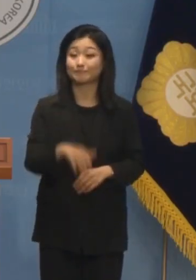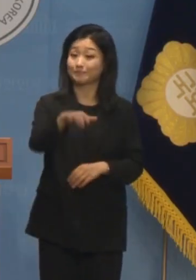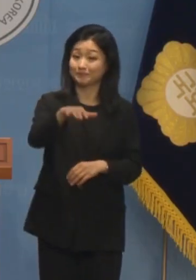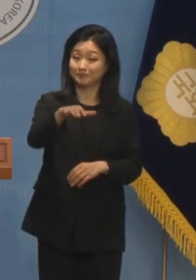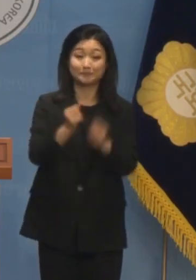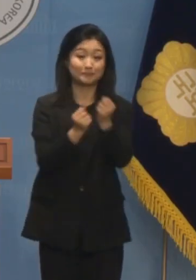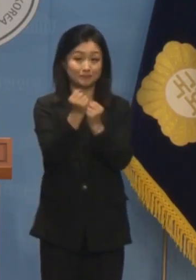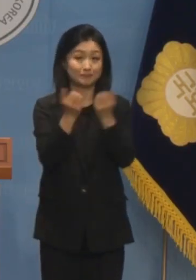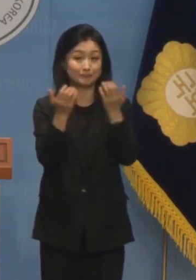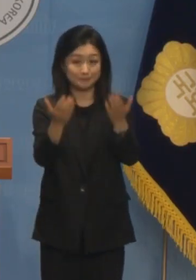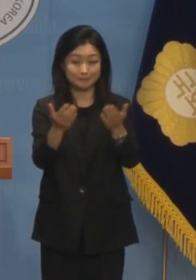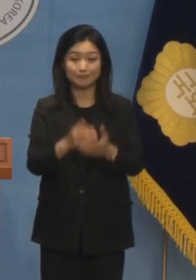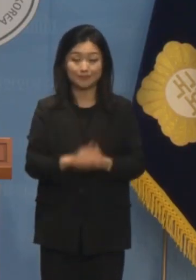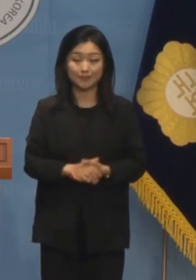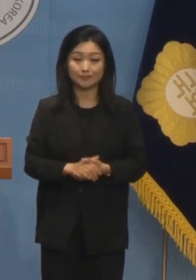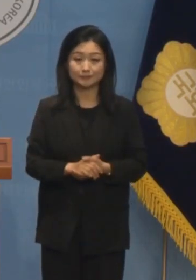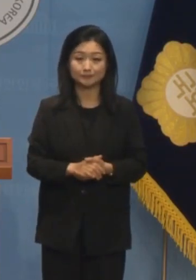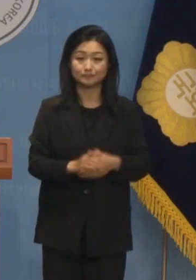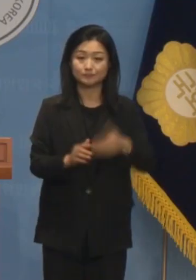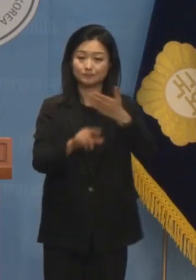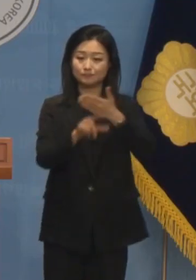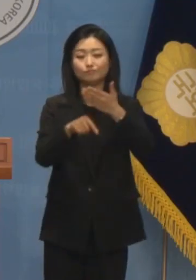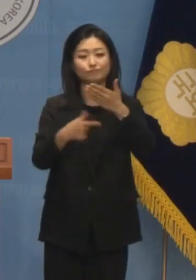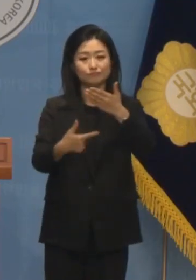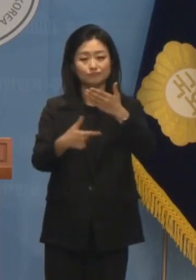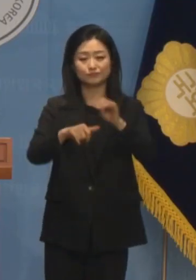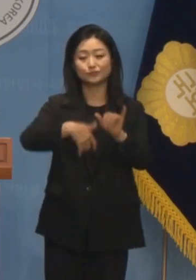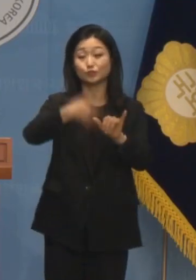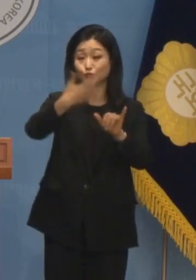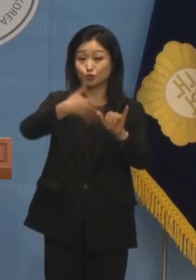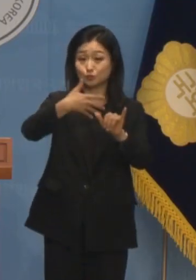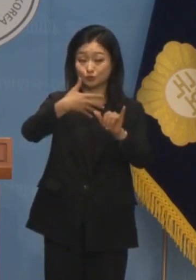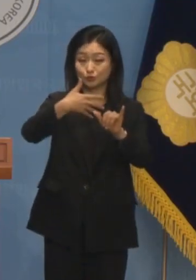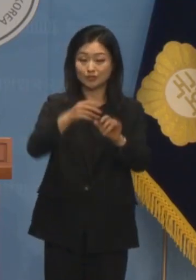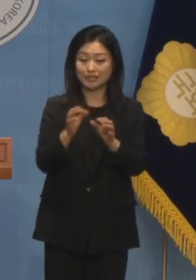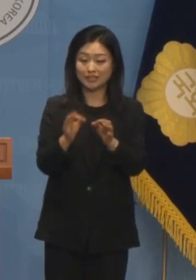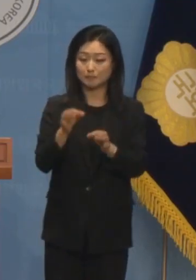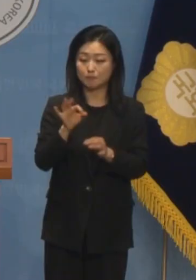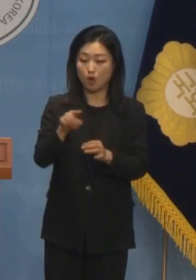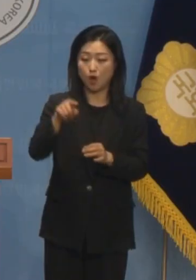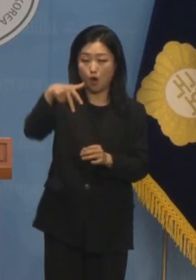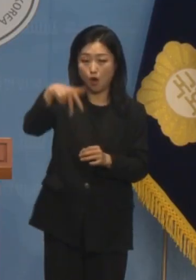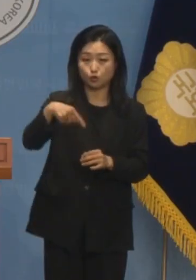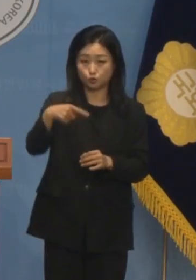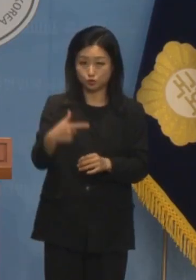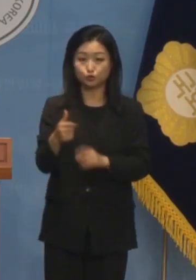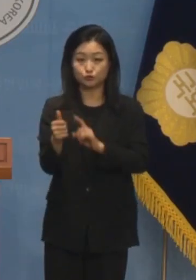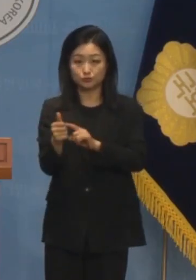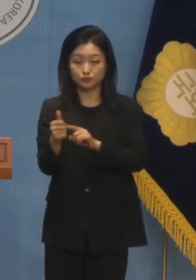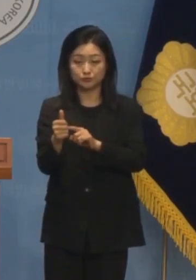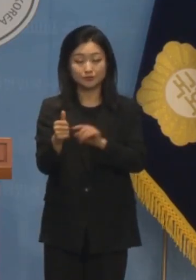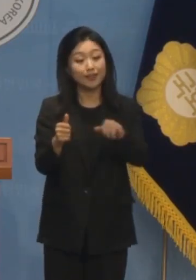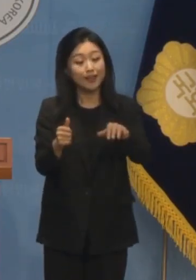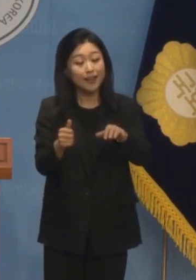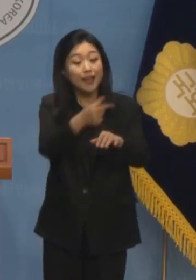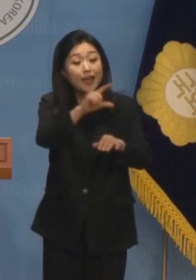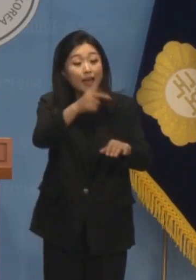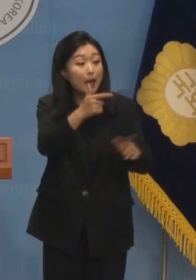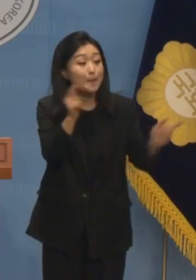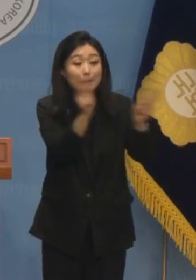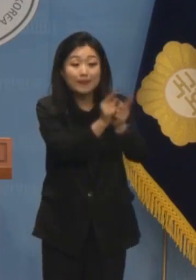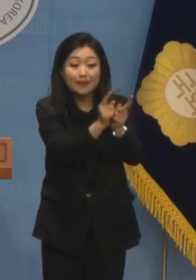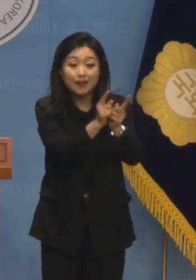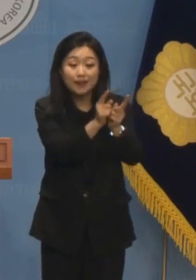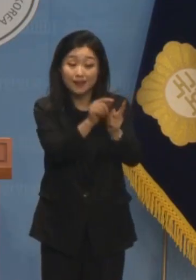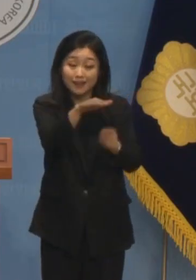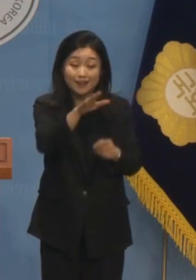사실관계부터 따져보겠습니다. 지난 9월 6일 공개된 유튜브 방송에서 김어준 씨가 처음으로 한 대표를